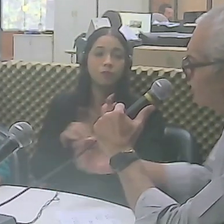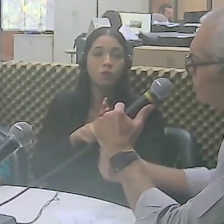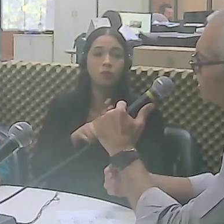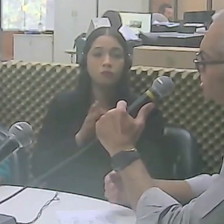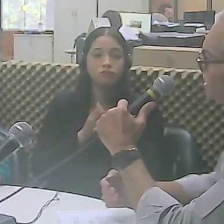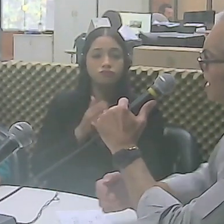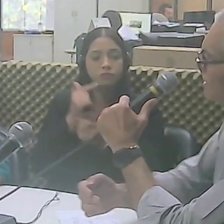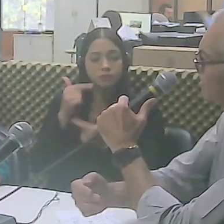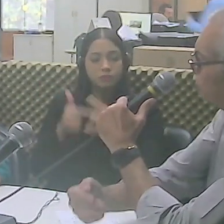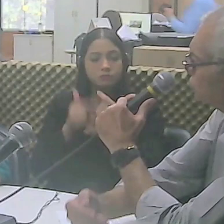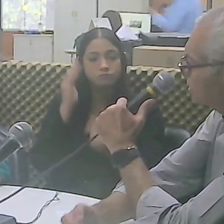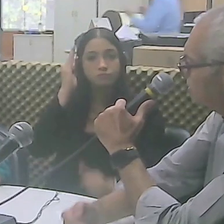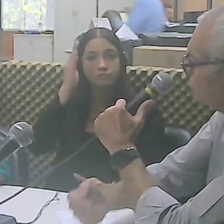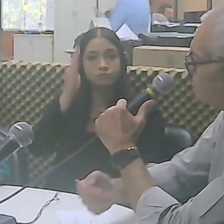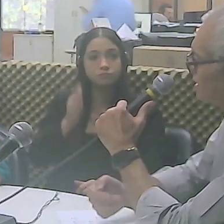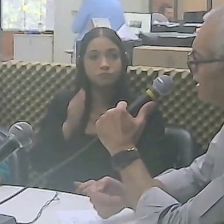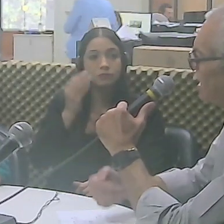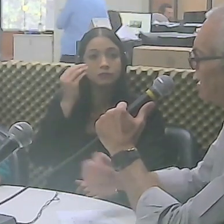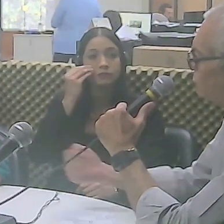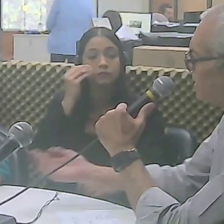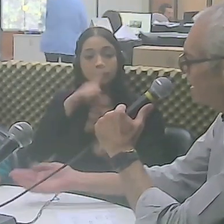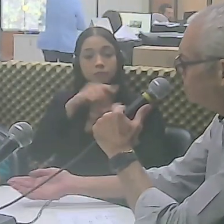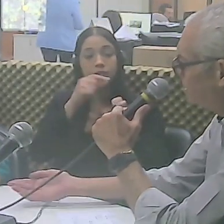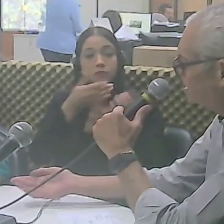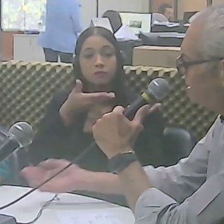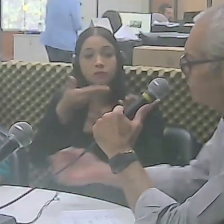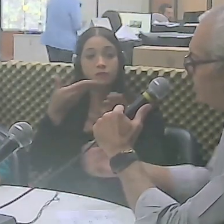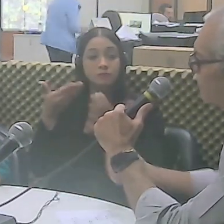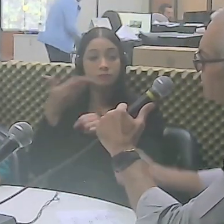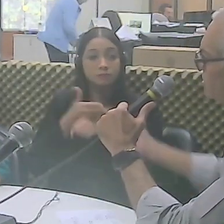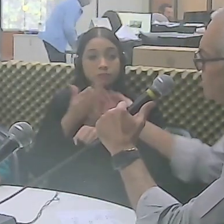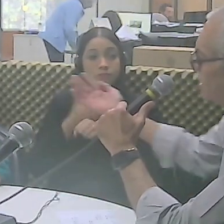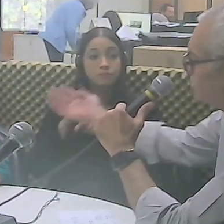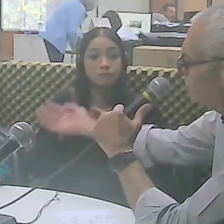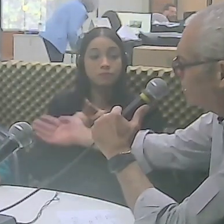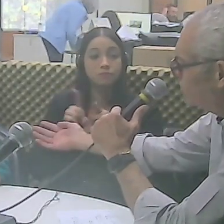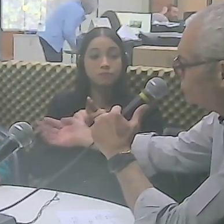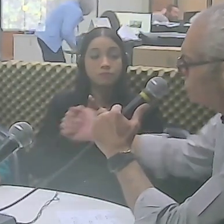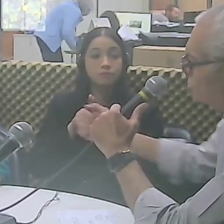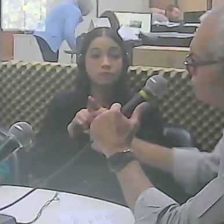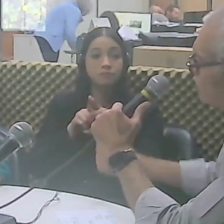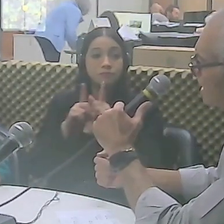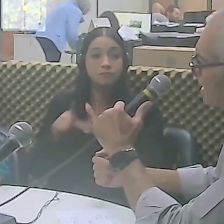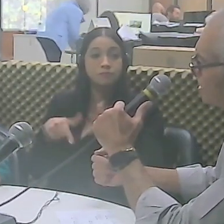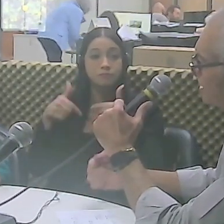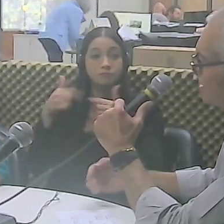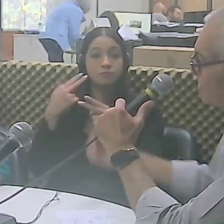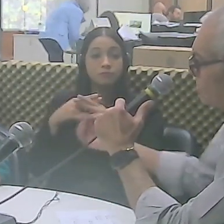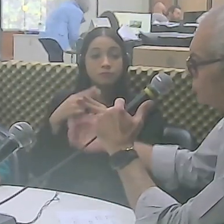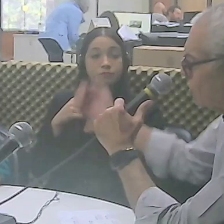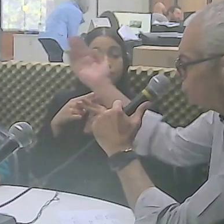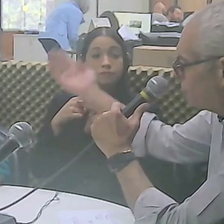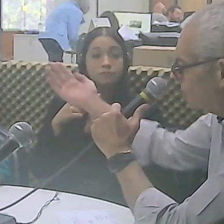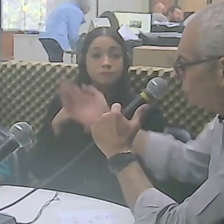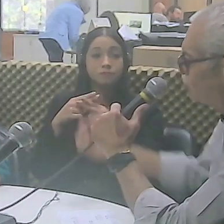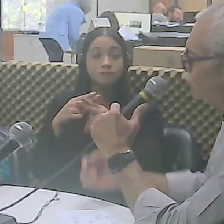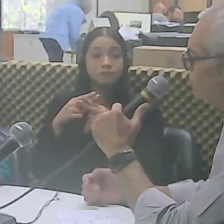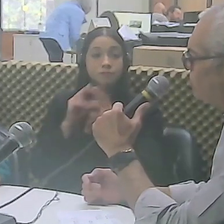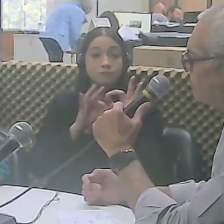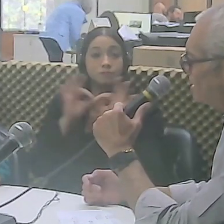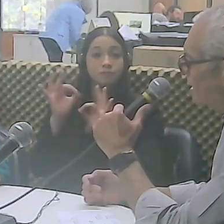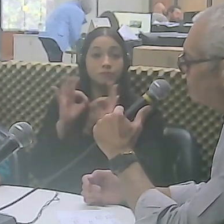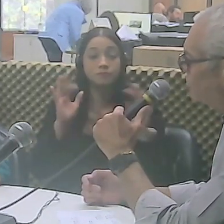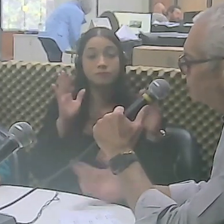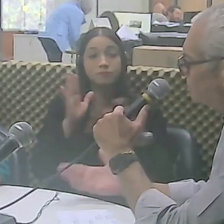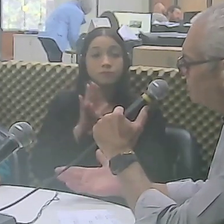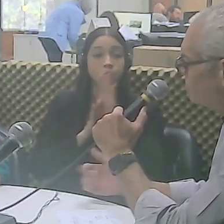movimento. Enquanto a gente está buscando o empresariado para que ele participe, enquanto nós estamos articulando ações junto à Caixa para que os nossos projetos subam